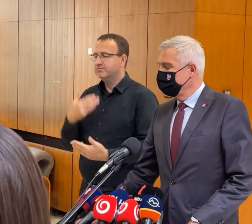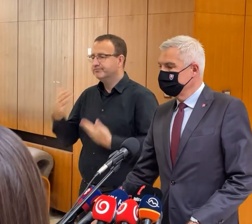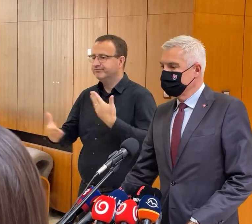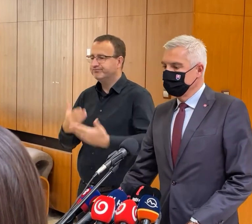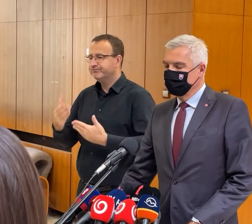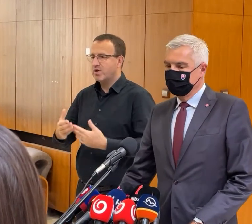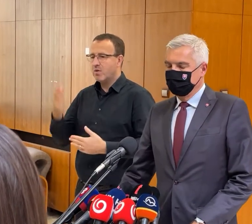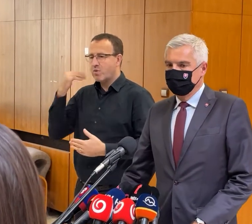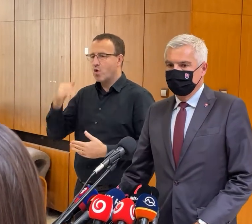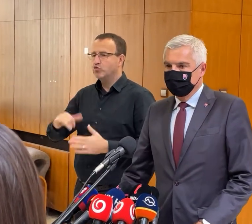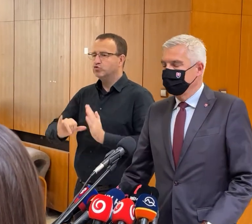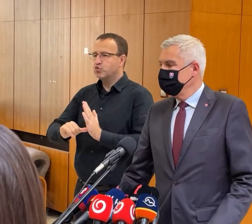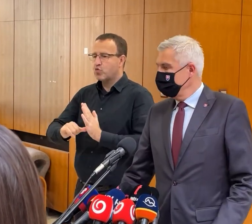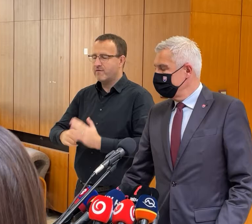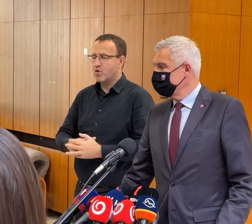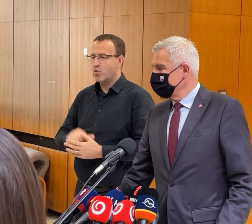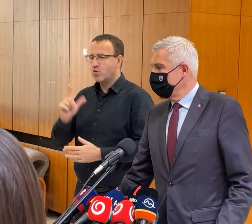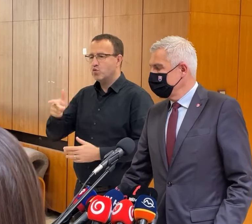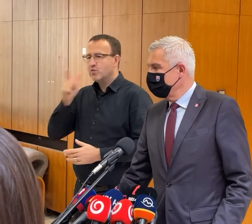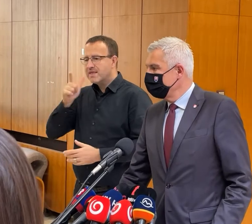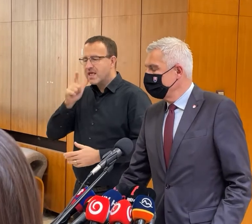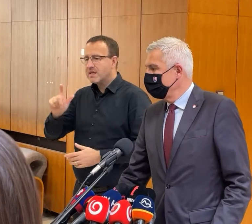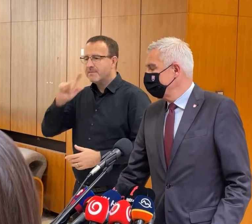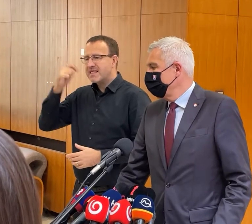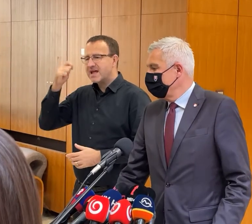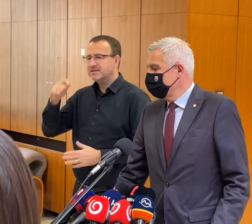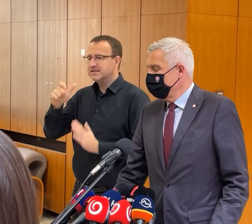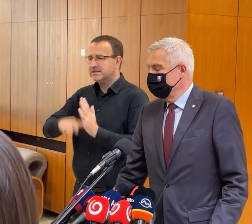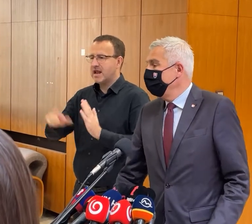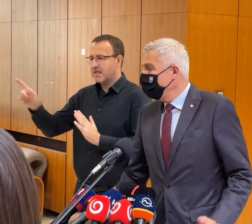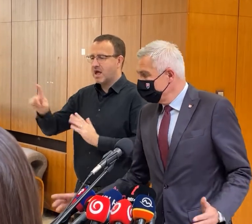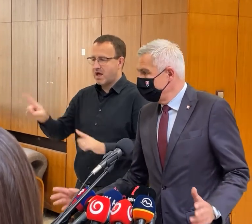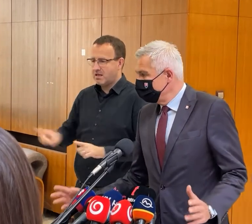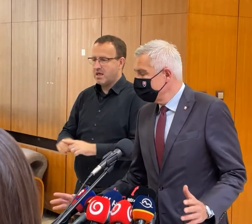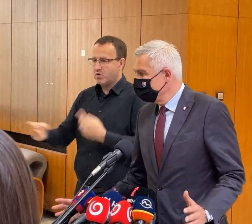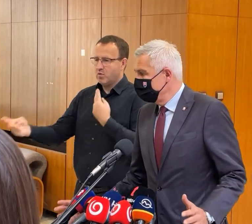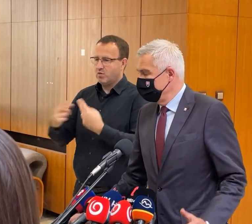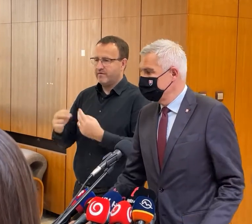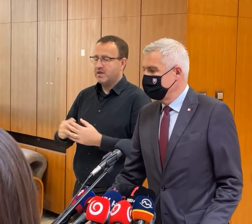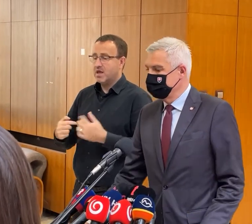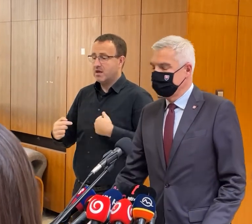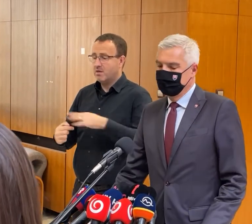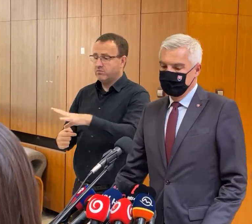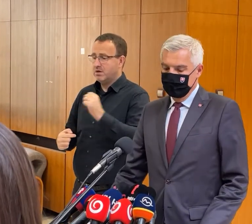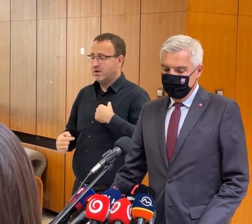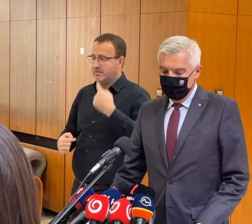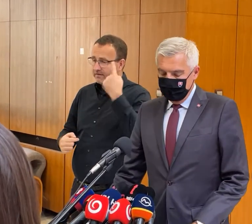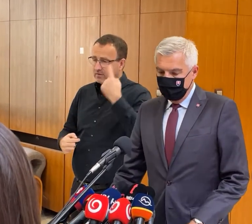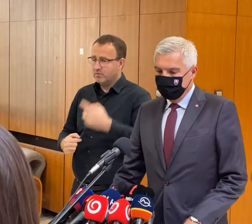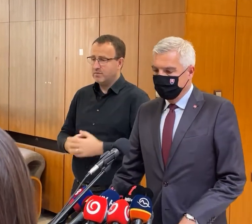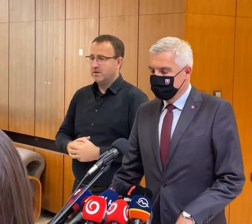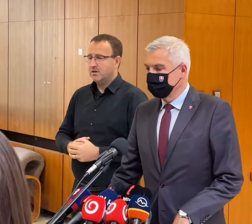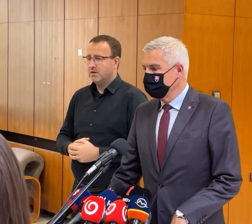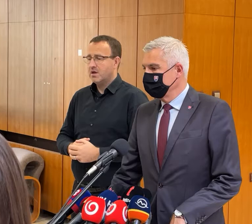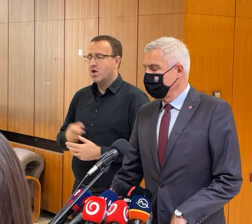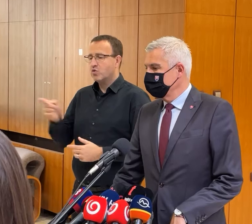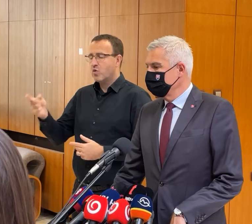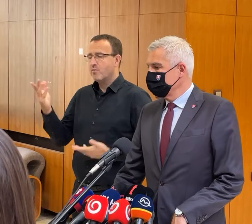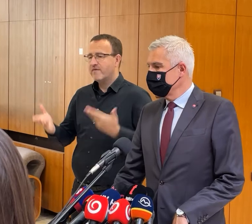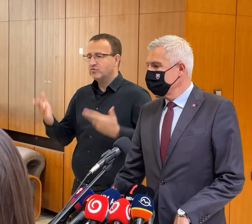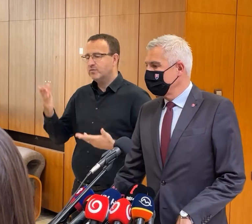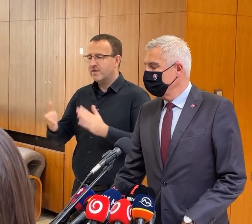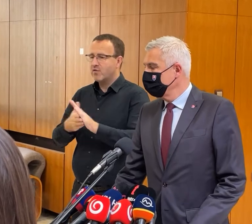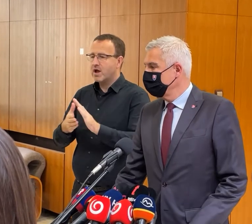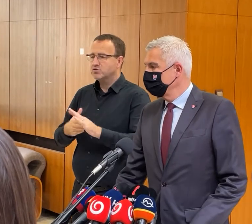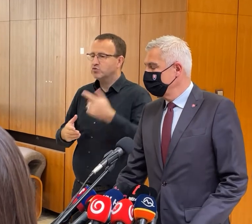rokovaní, ktoré mali v Štúrove, na druhý deň maďarská strana zareagovala. Ja to považujem, beriem to na vedomie ešte raz a považujem to za dôkaz